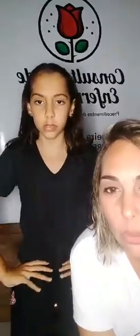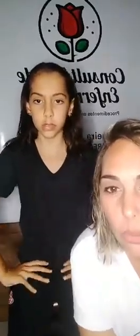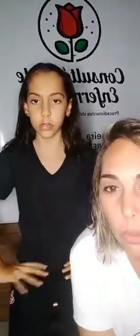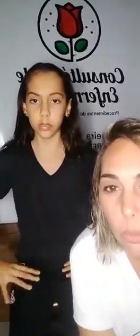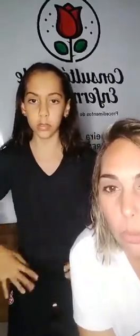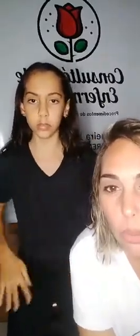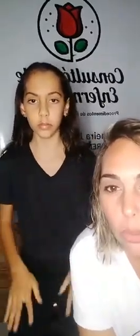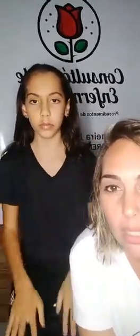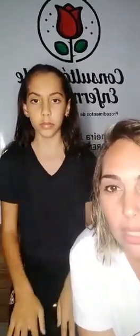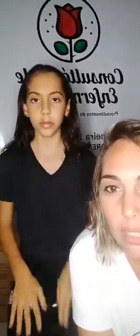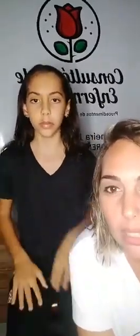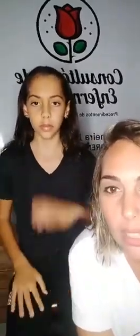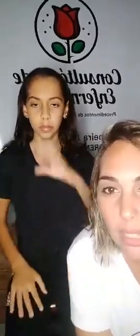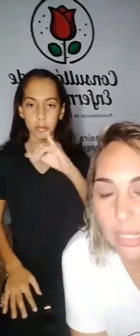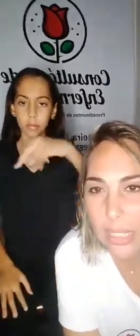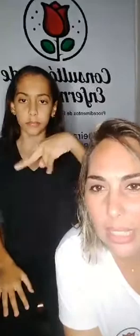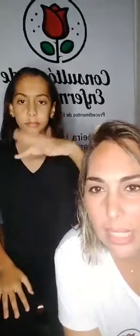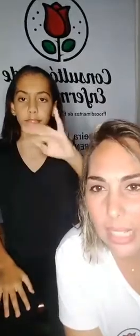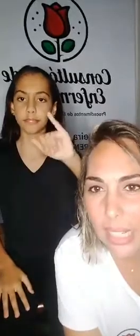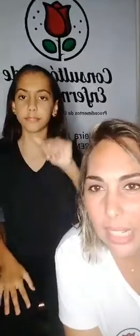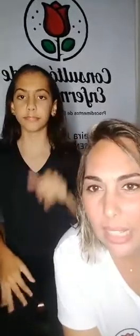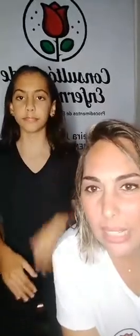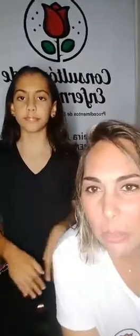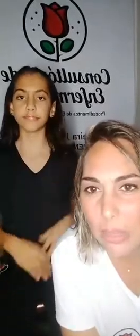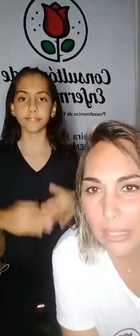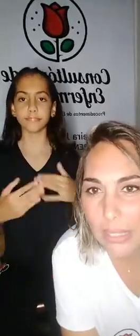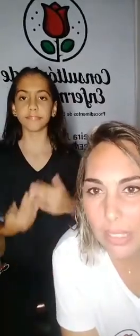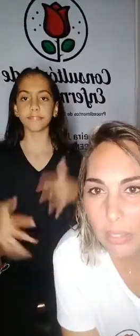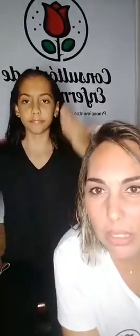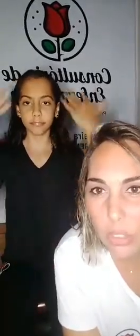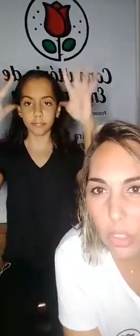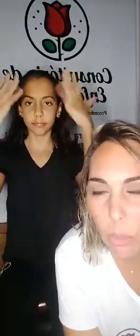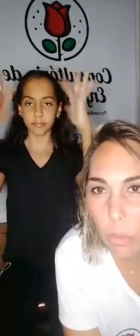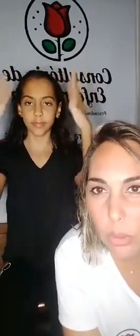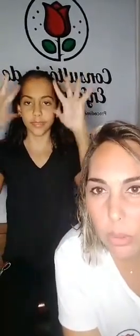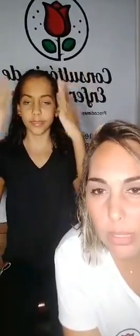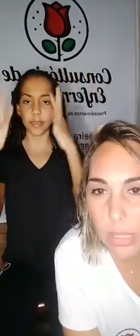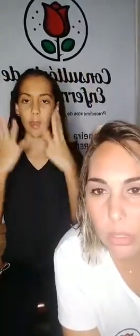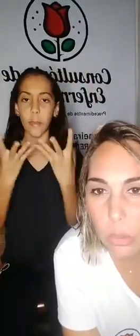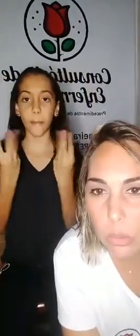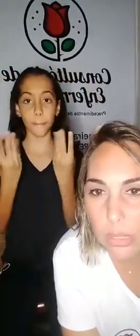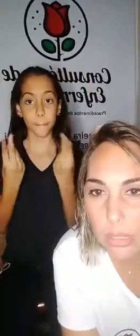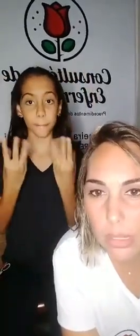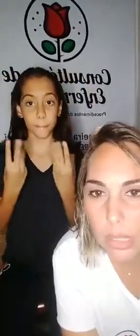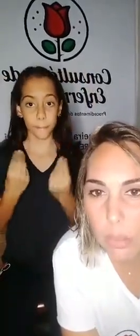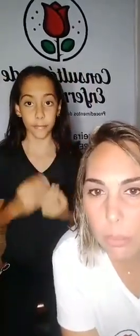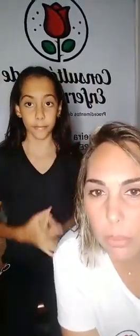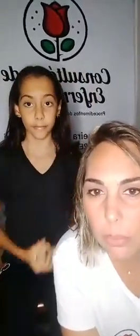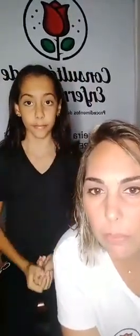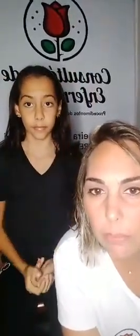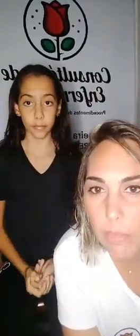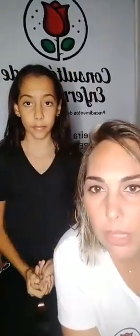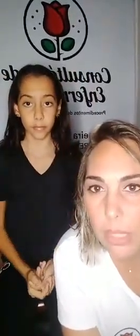uma pessoa muito querida, ela que presta serviço já há muitos anos no